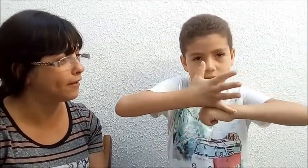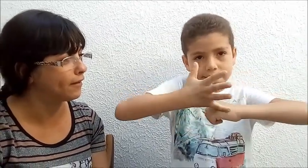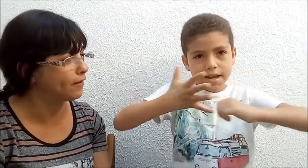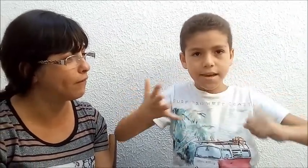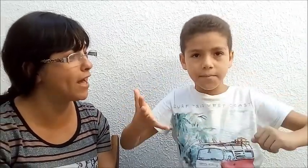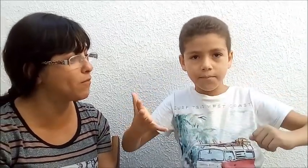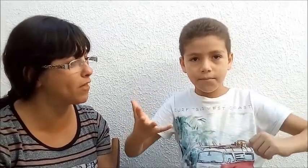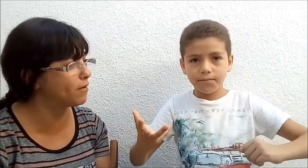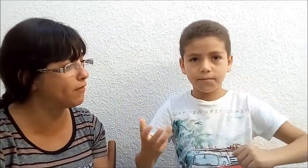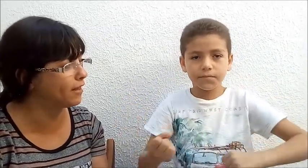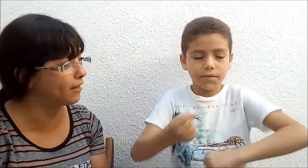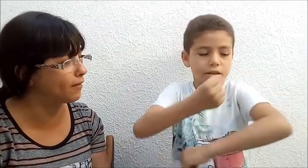açaí. Faz mais uma vez.